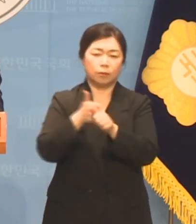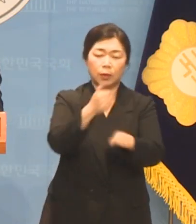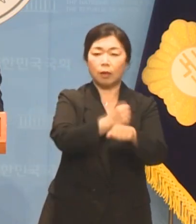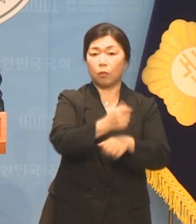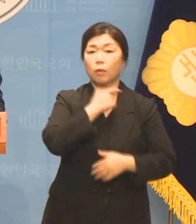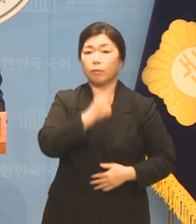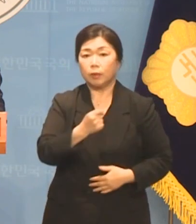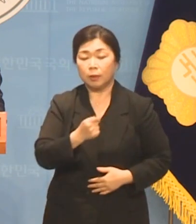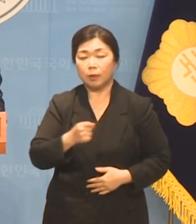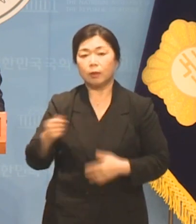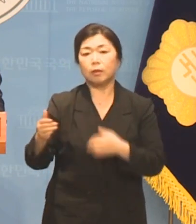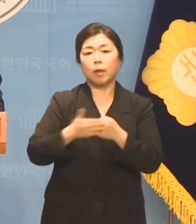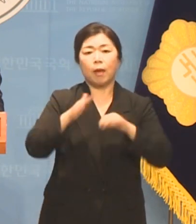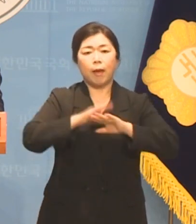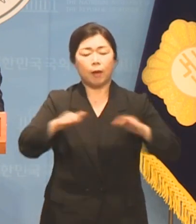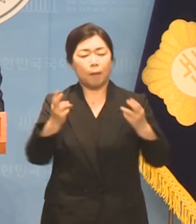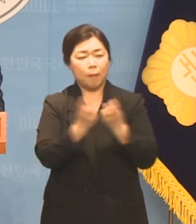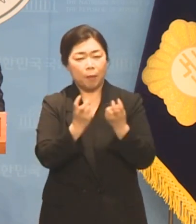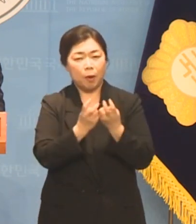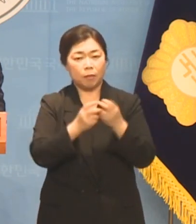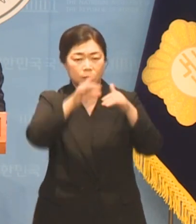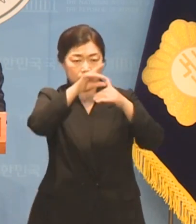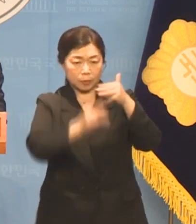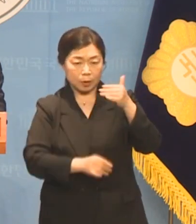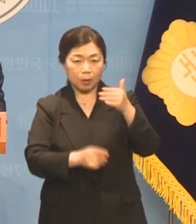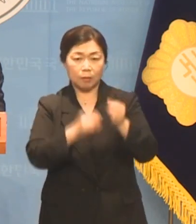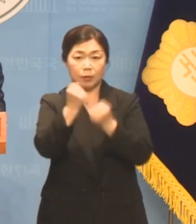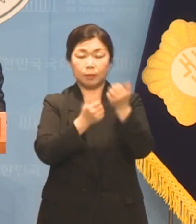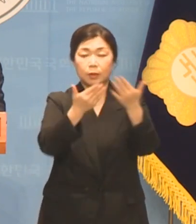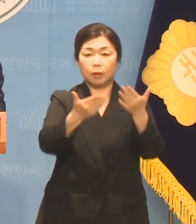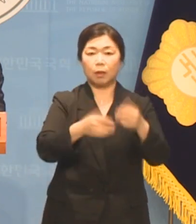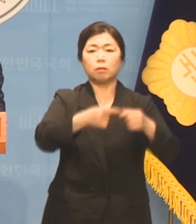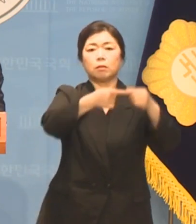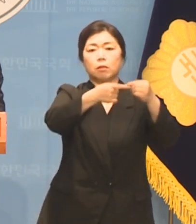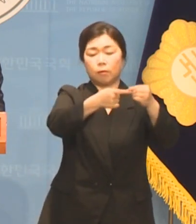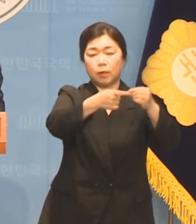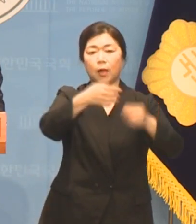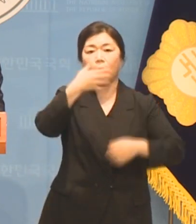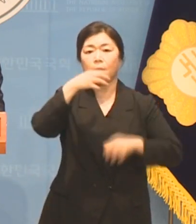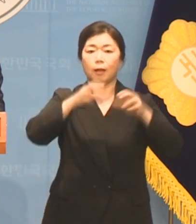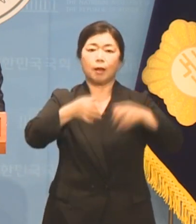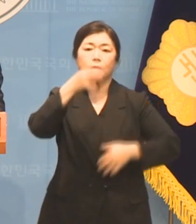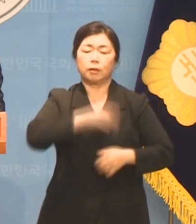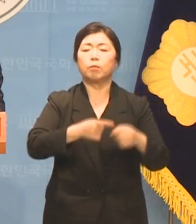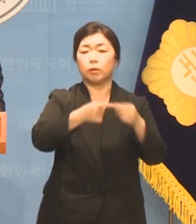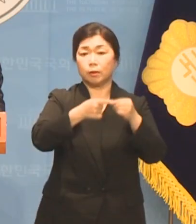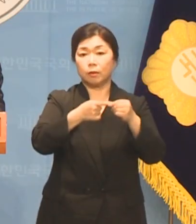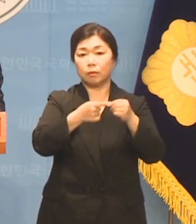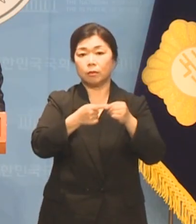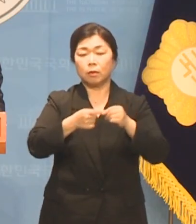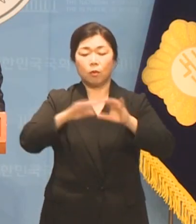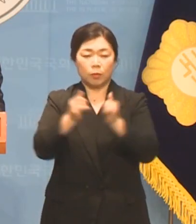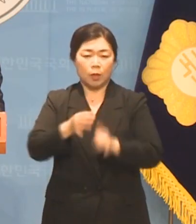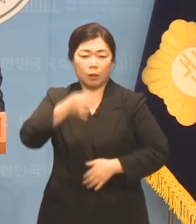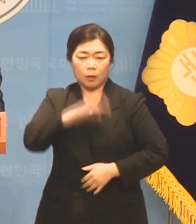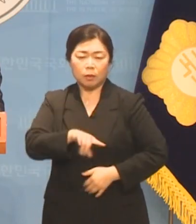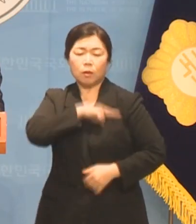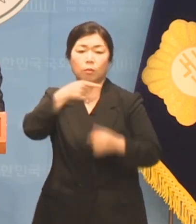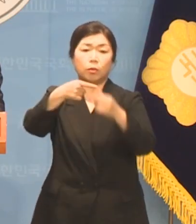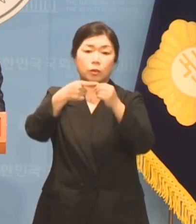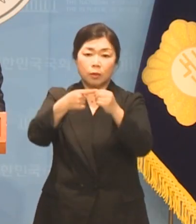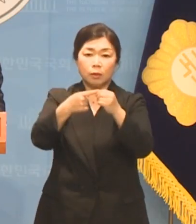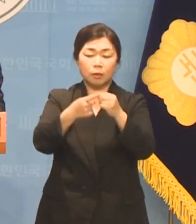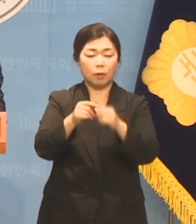다음과 같은 방향으로 나아가겠습니다. 첫째, 국익우선입니다. 국민의 이익을 최우선에 두고